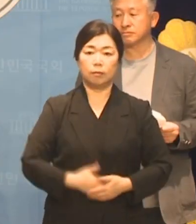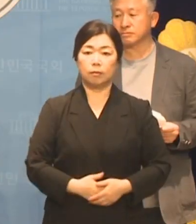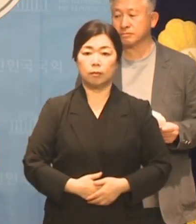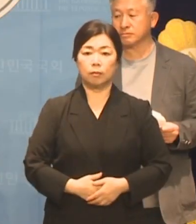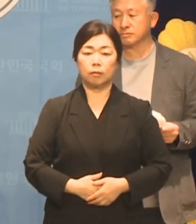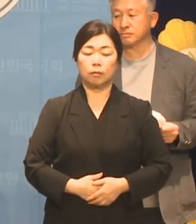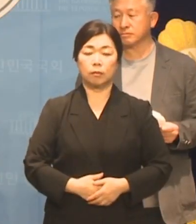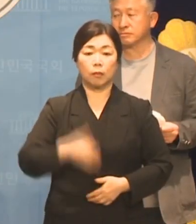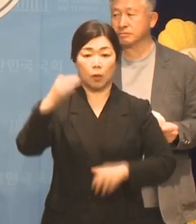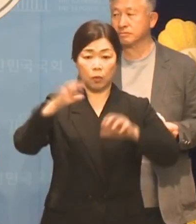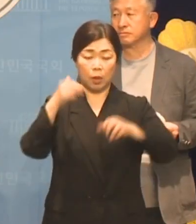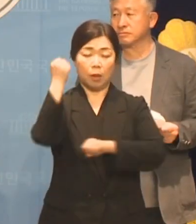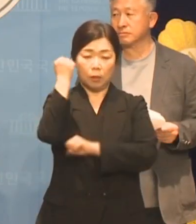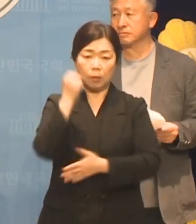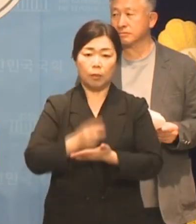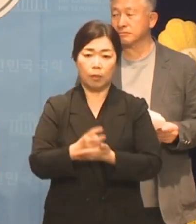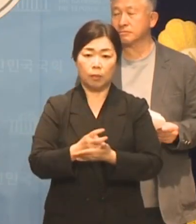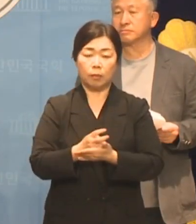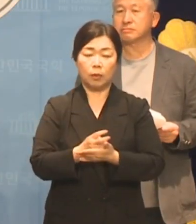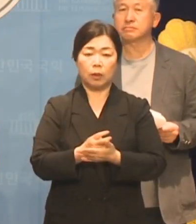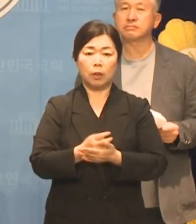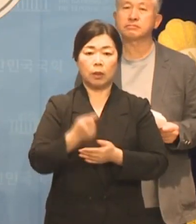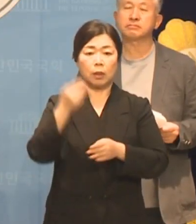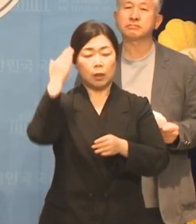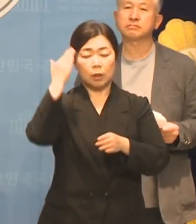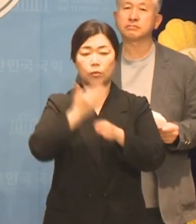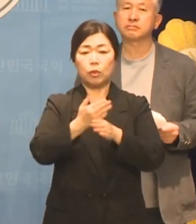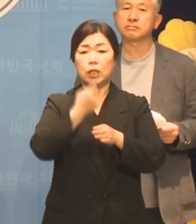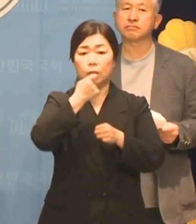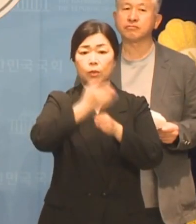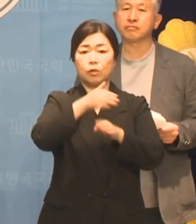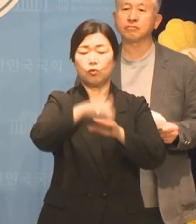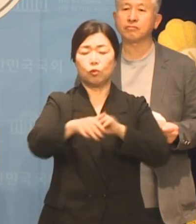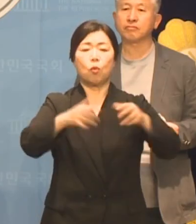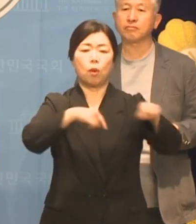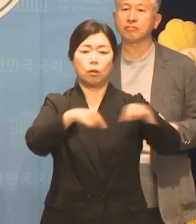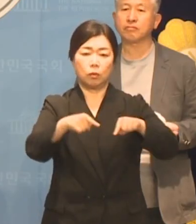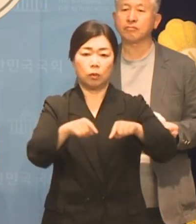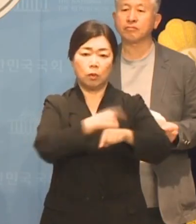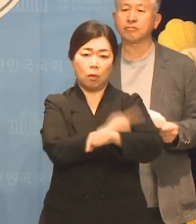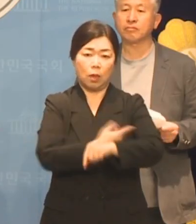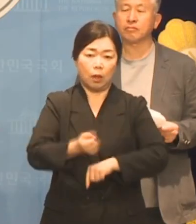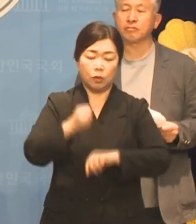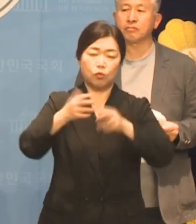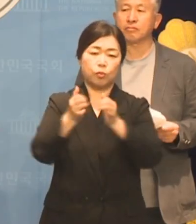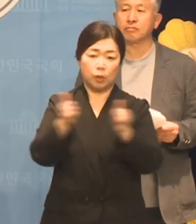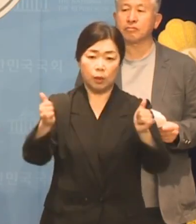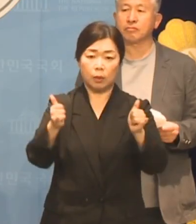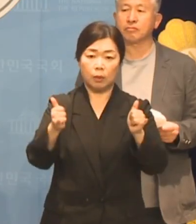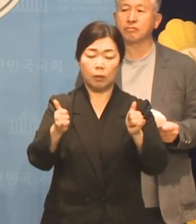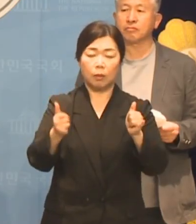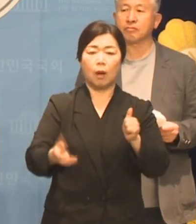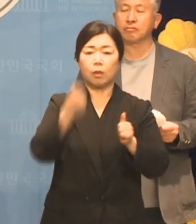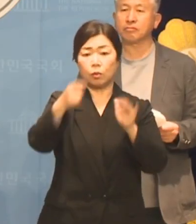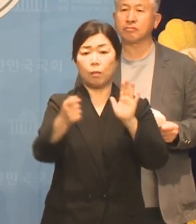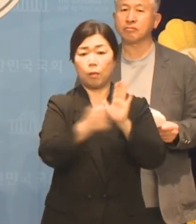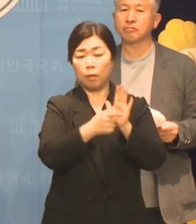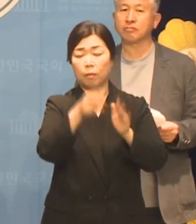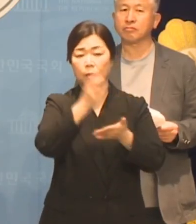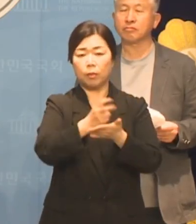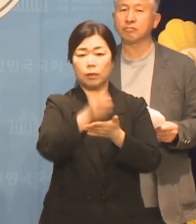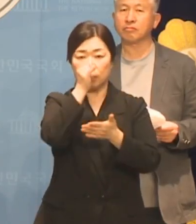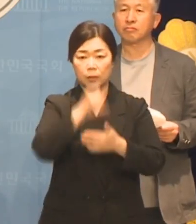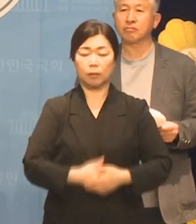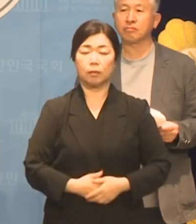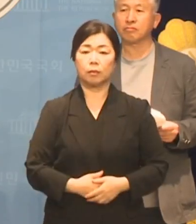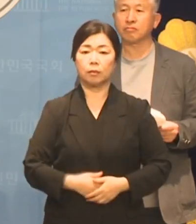민주공화국이며 주권은 국민에게 있고 모든 권력은 국민으로부터 나온다 명시하고 있습니다. 또한 헌법 전문은